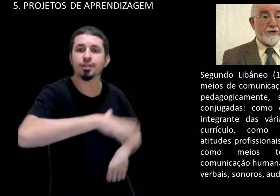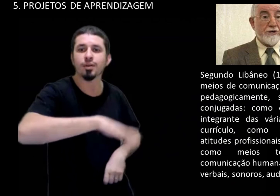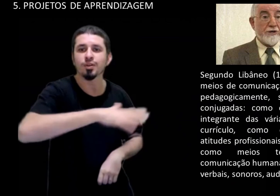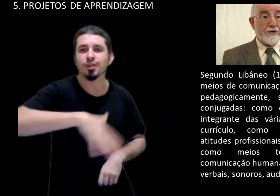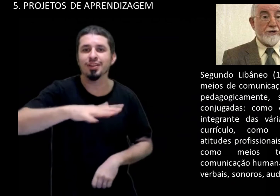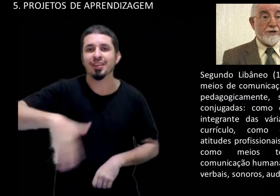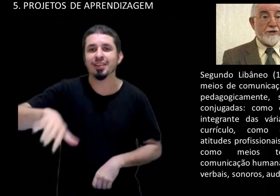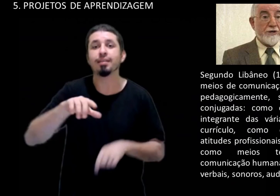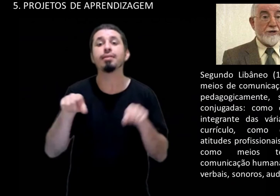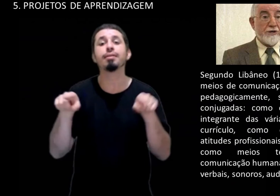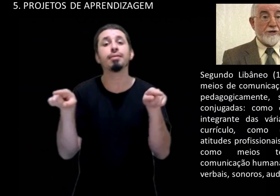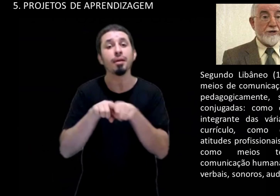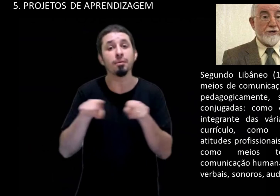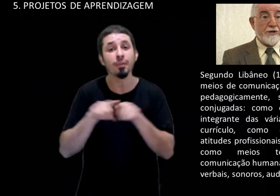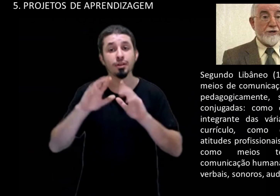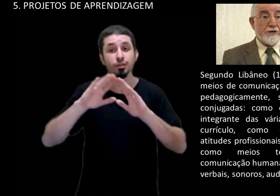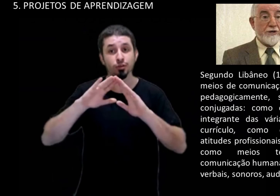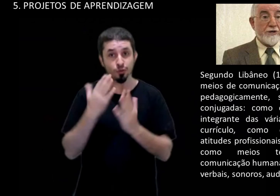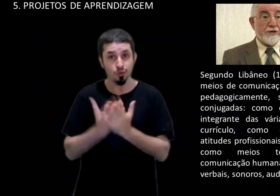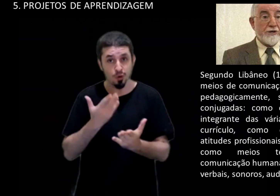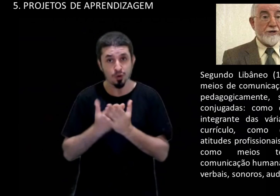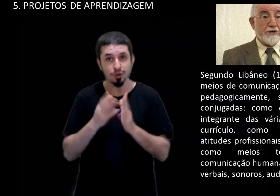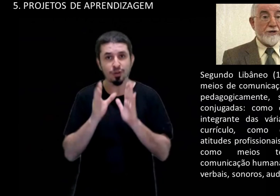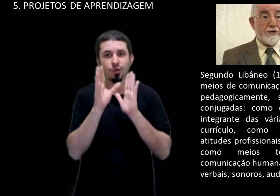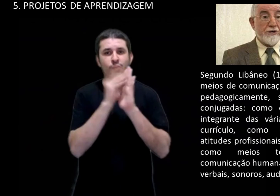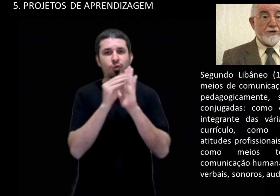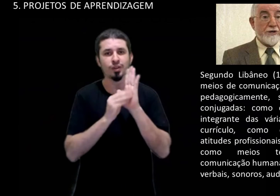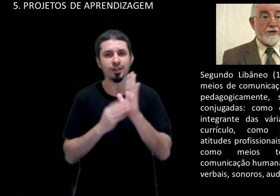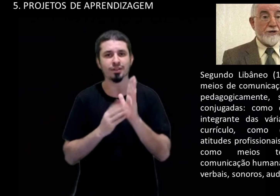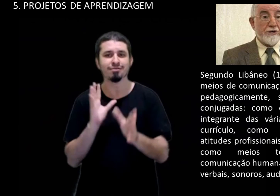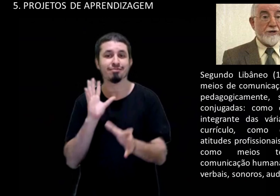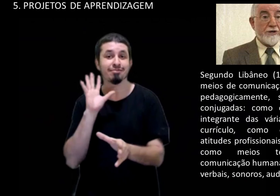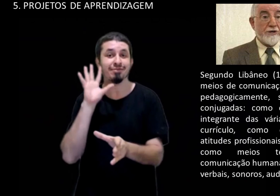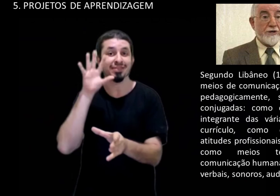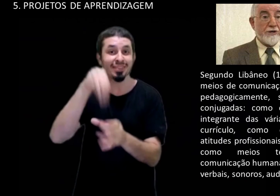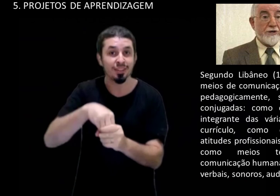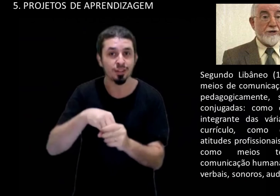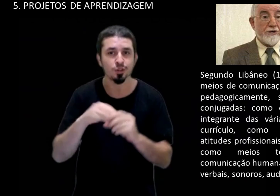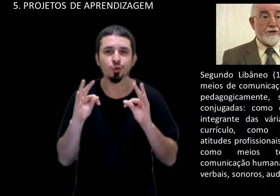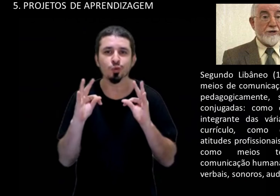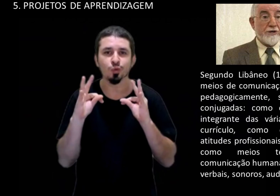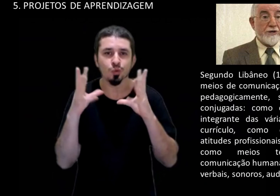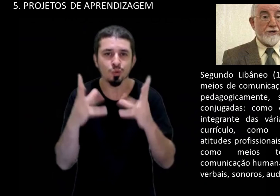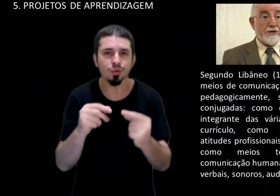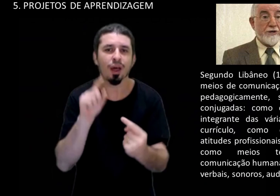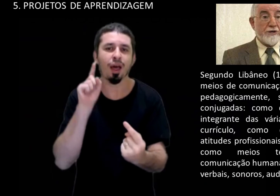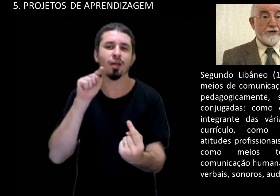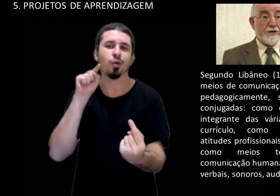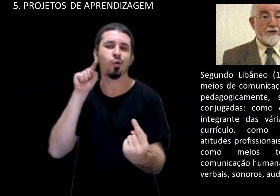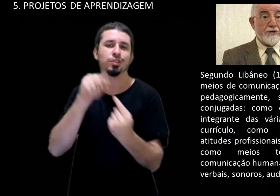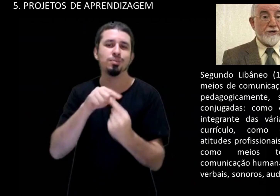os meios e incorpora os conteúdos da sala de aula, a estes visando o